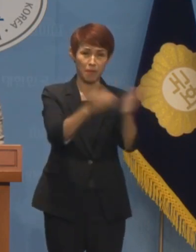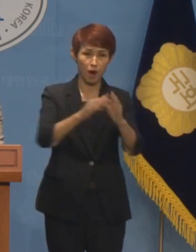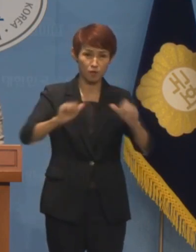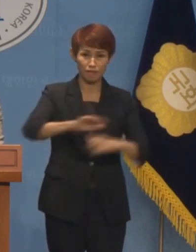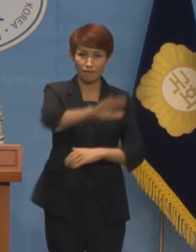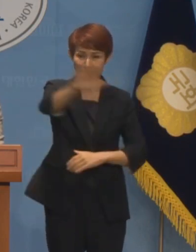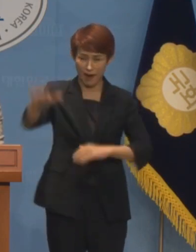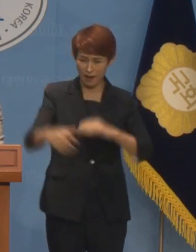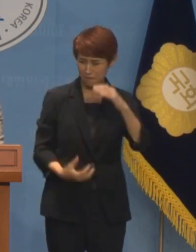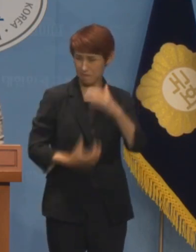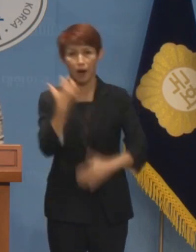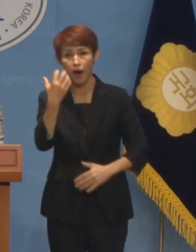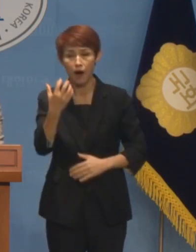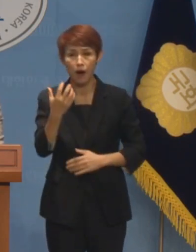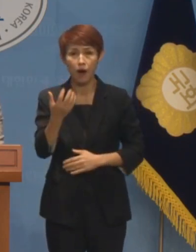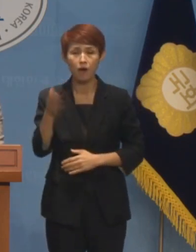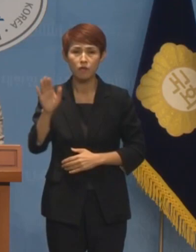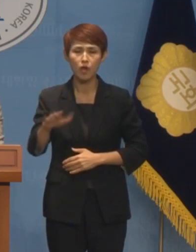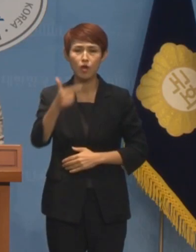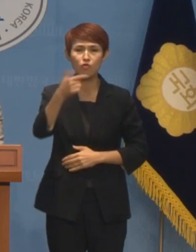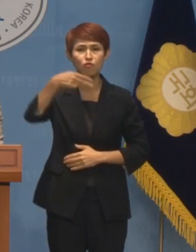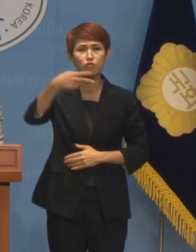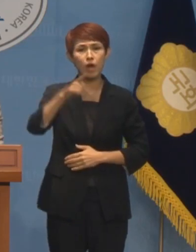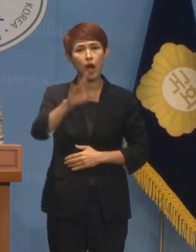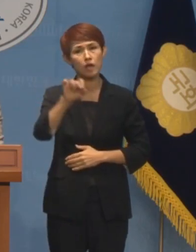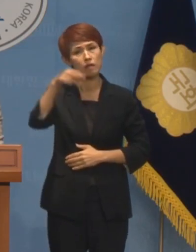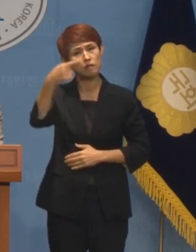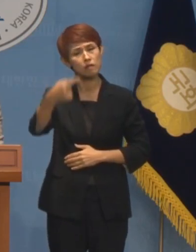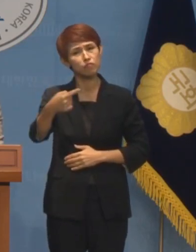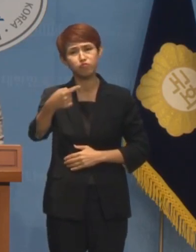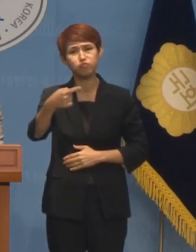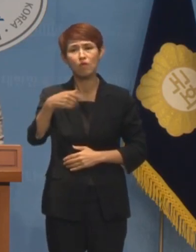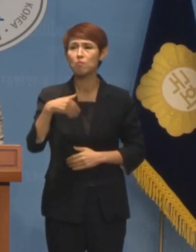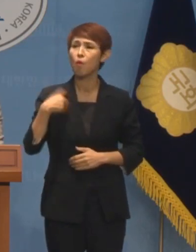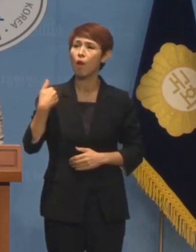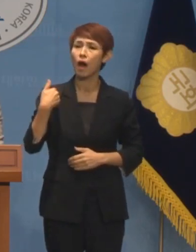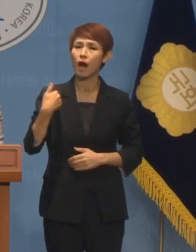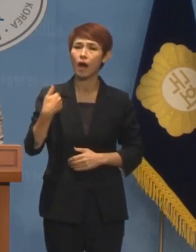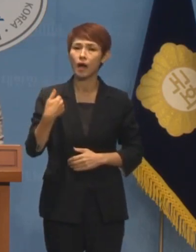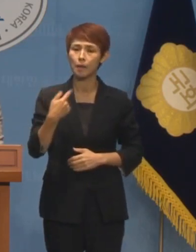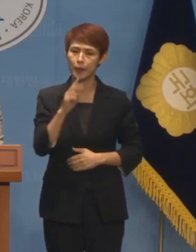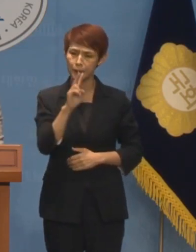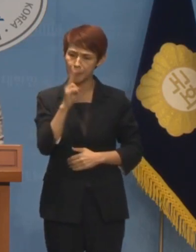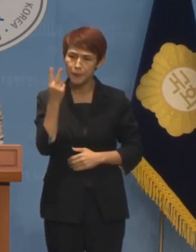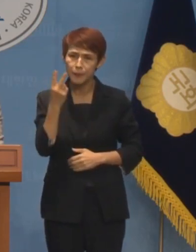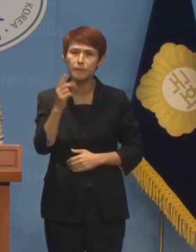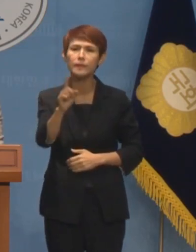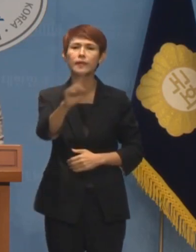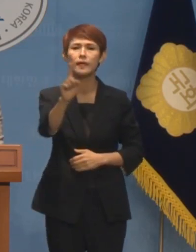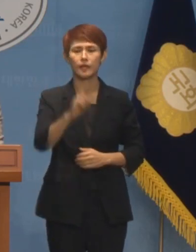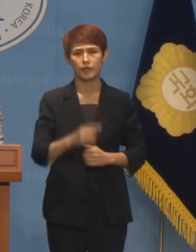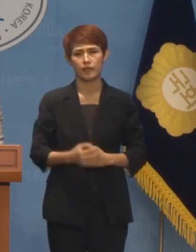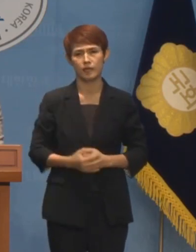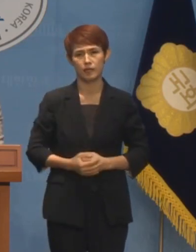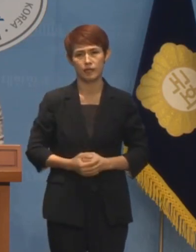분노했는데 뉴라이트가 뭔지 모른다는 유체이탈 화법까지 곁들였습니다.